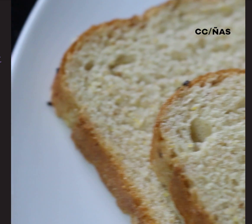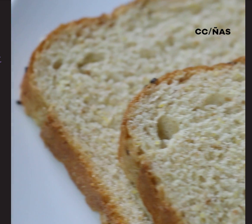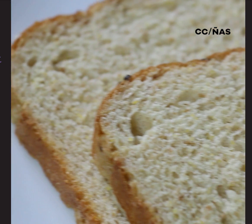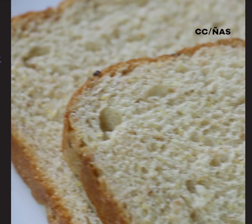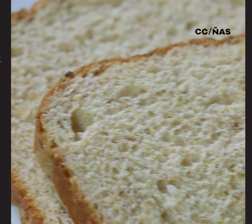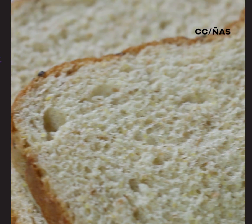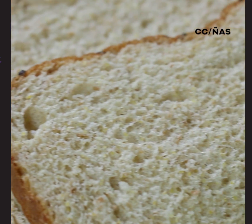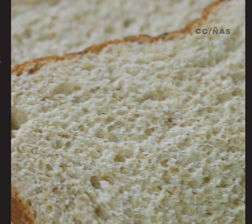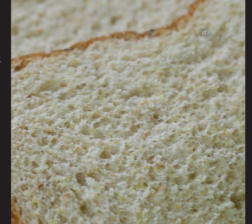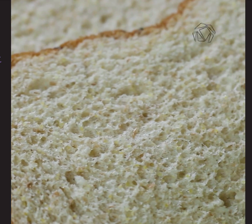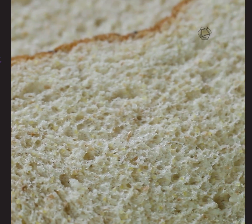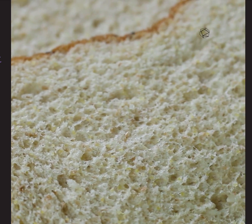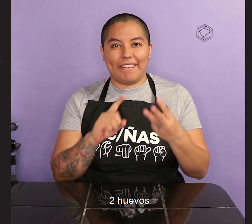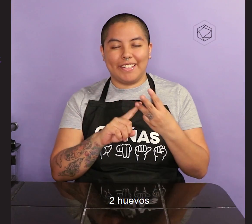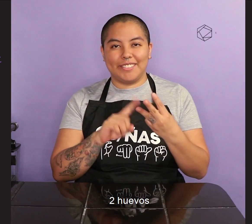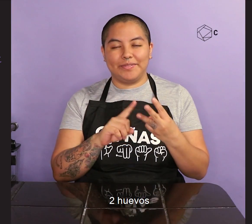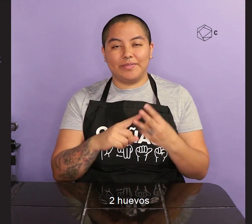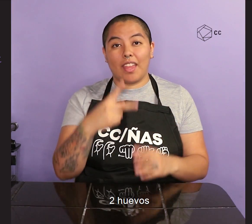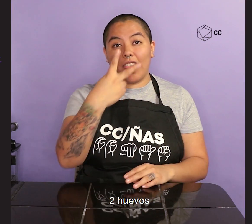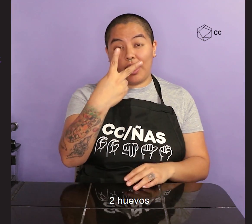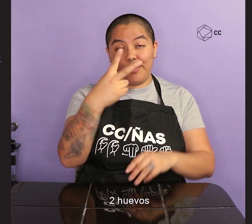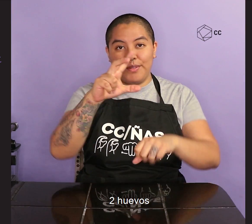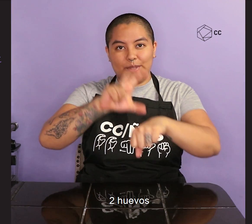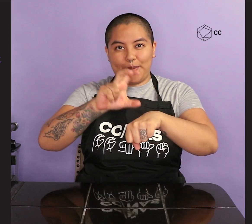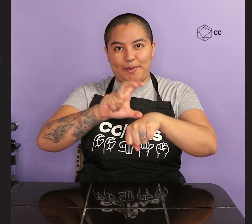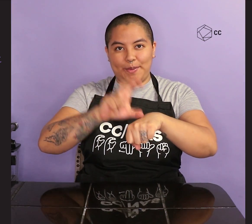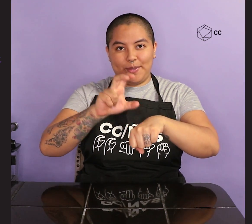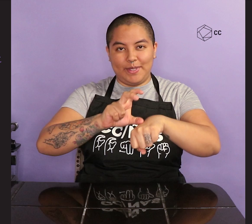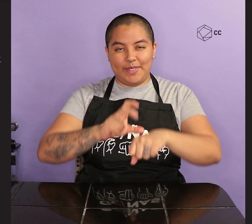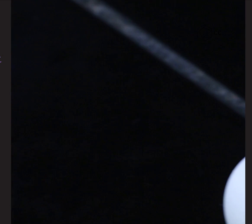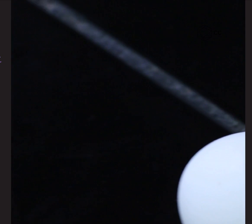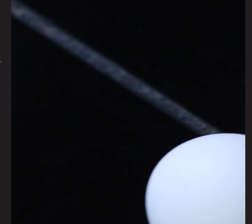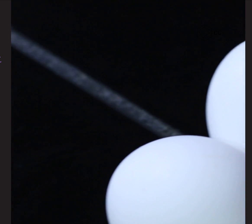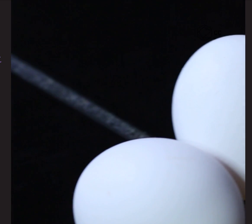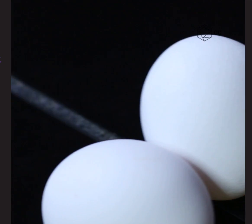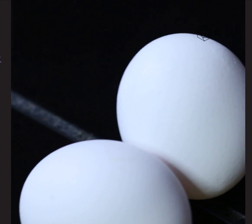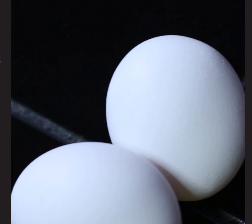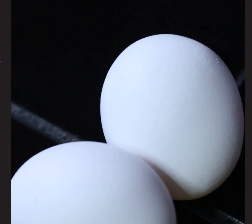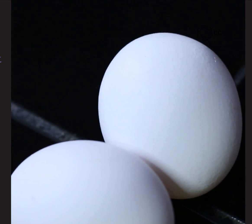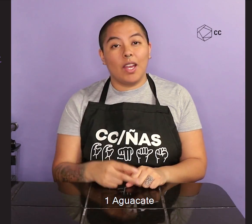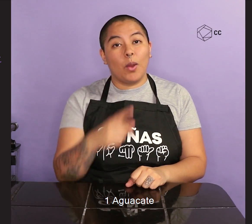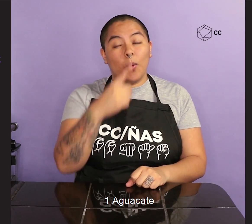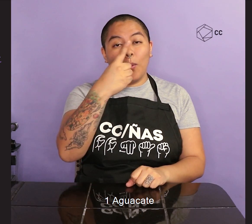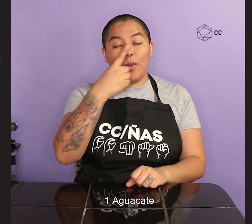2 huevos, un